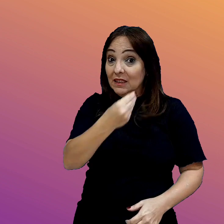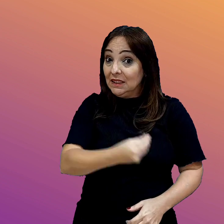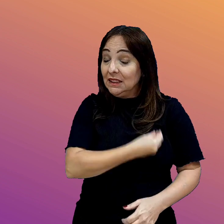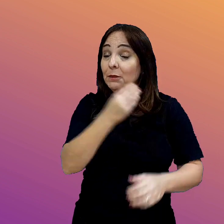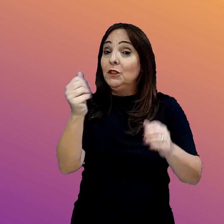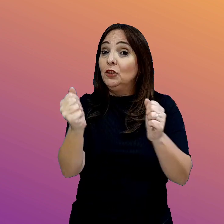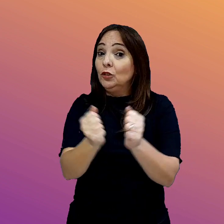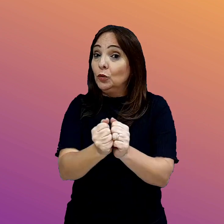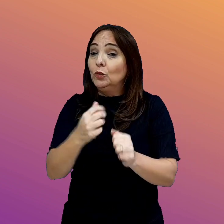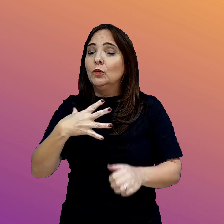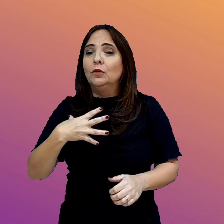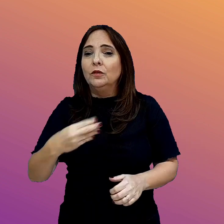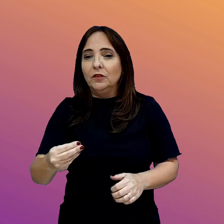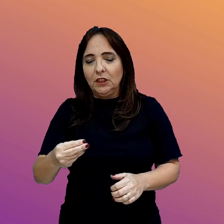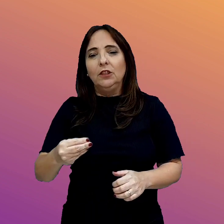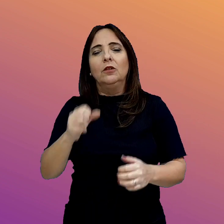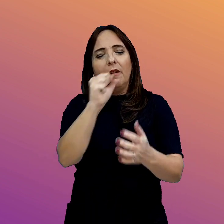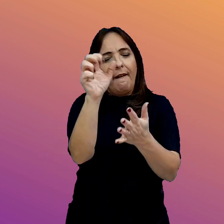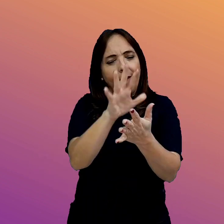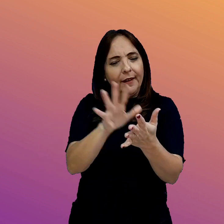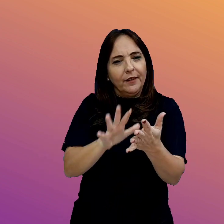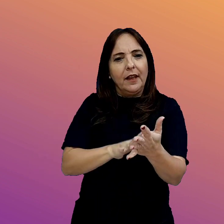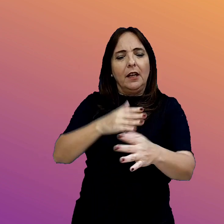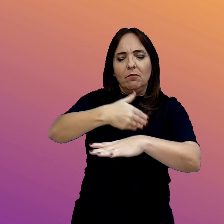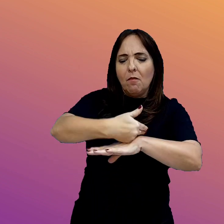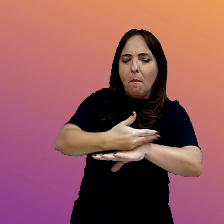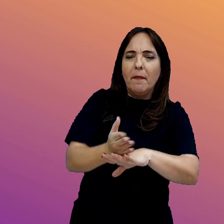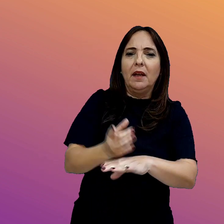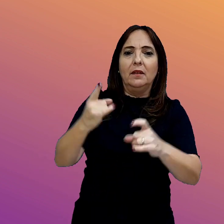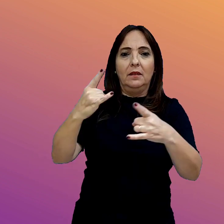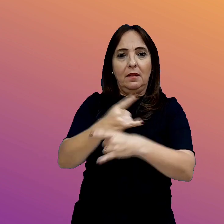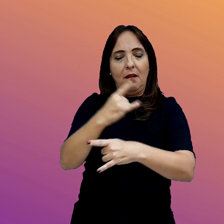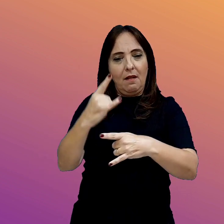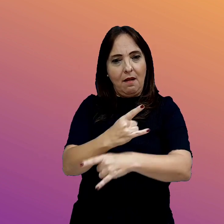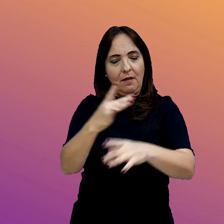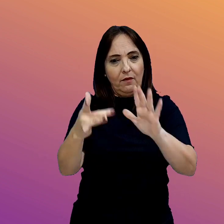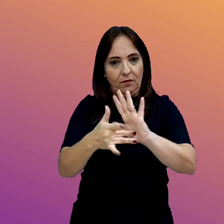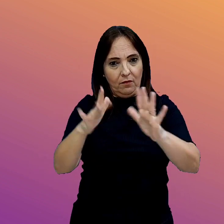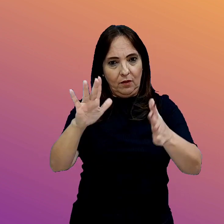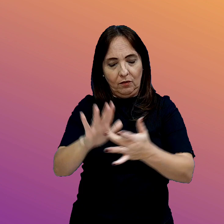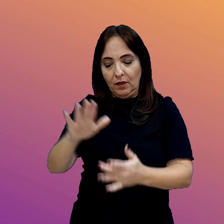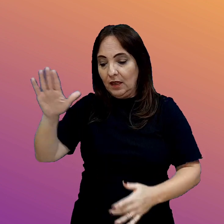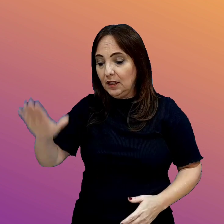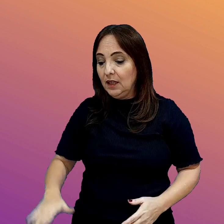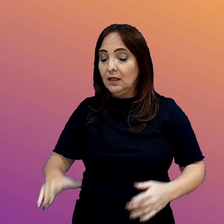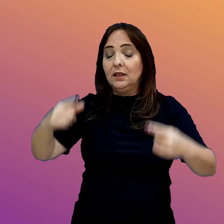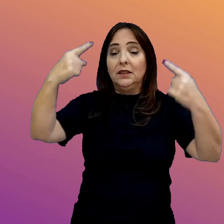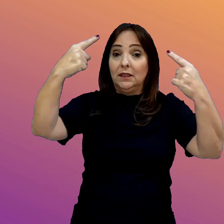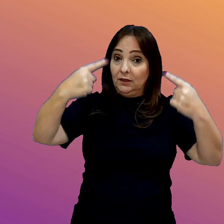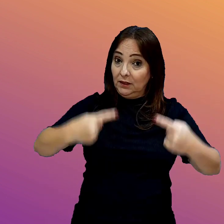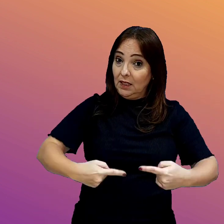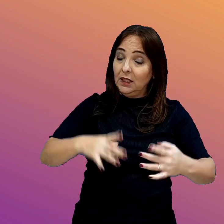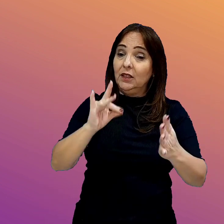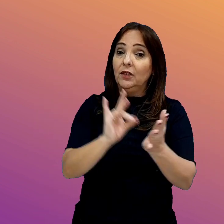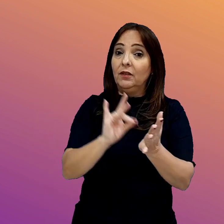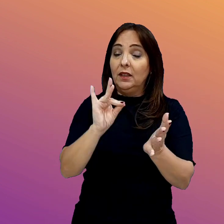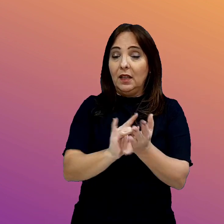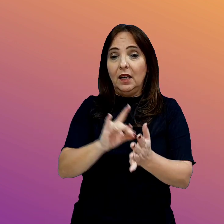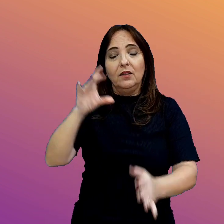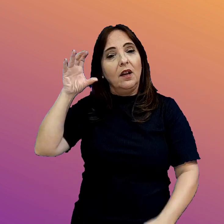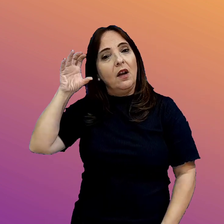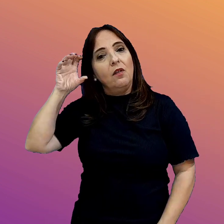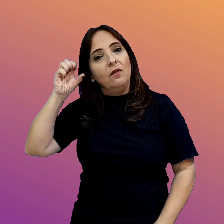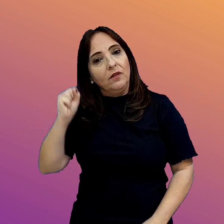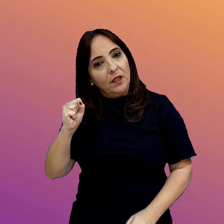atividade, cada momento da Live com Jesus. As crianças estão sendo desafiadas a ouvir, a praticar,